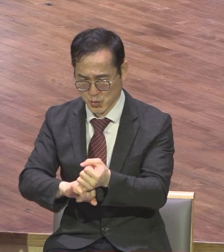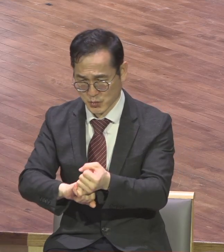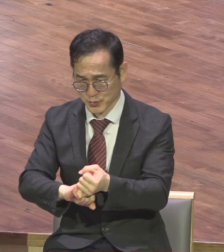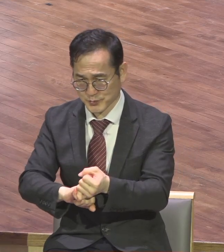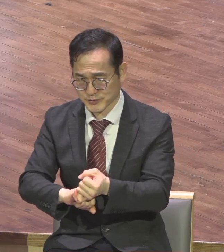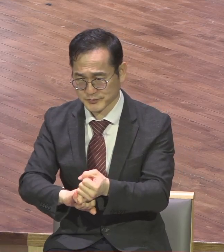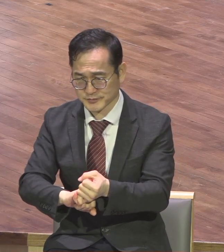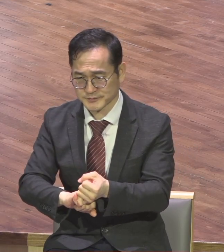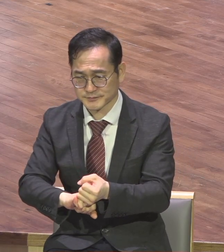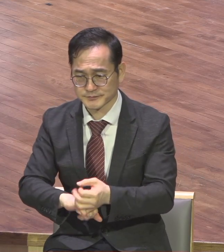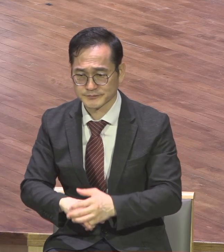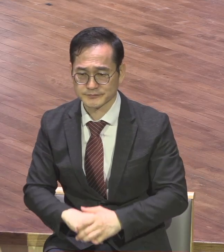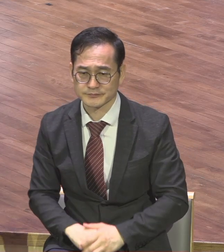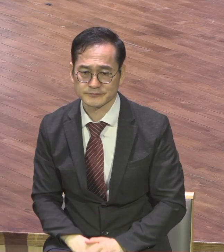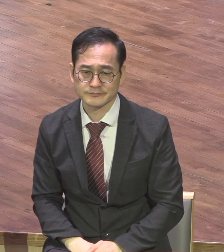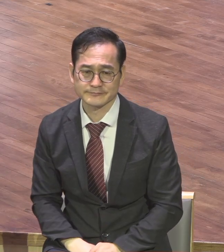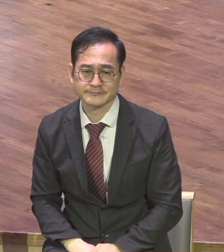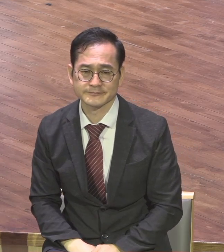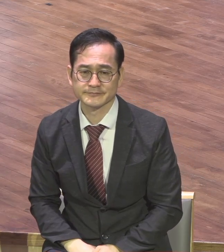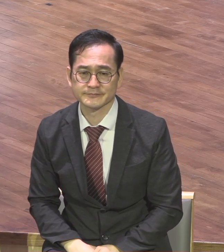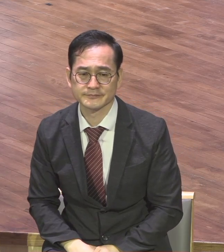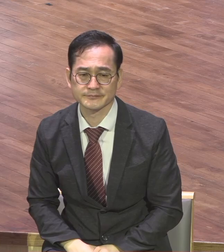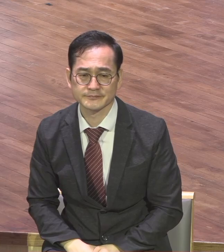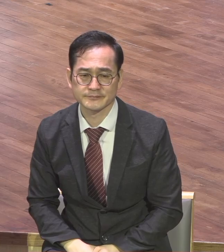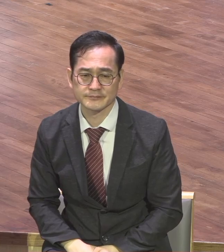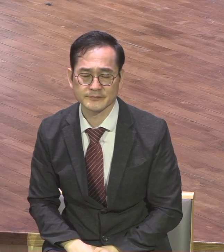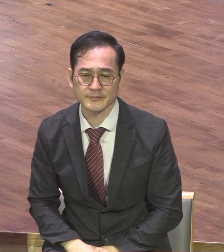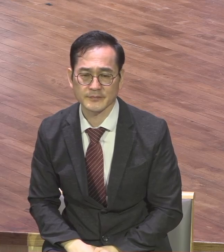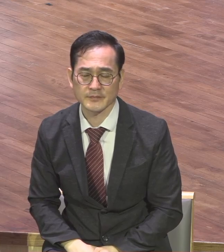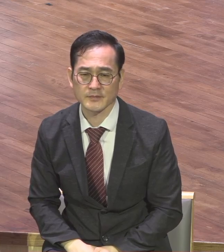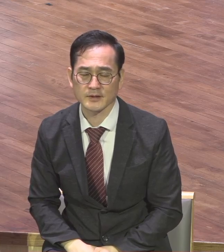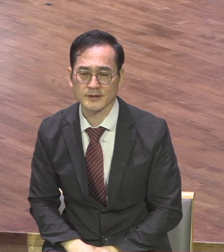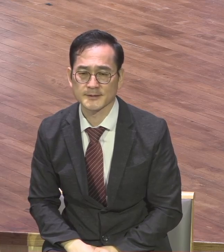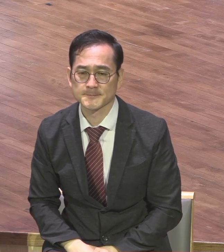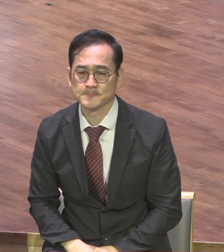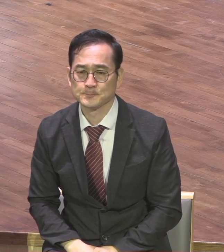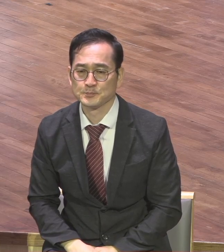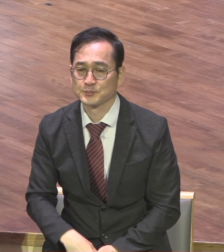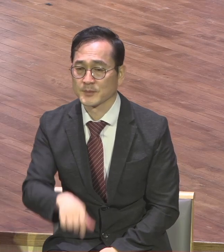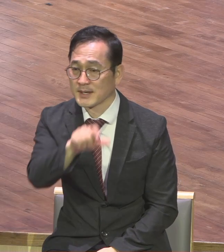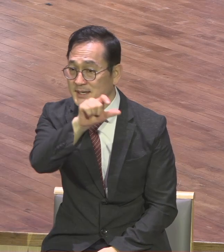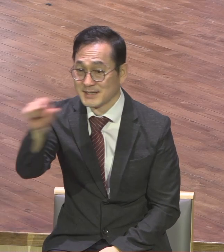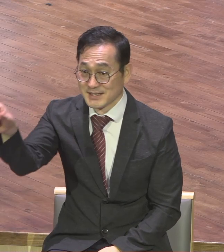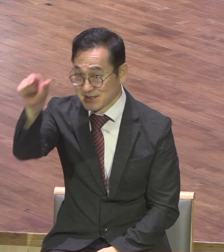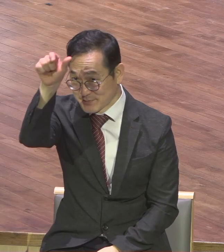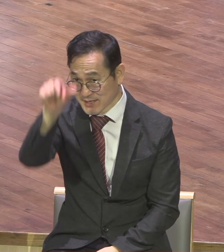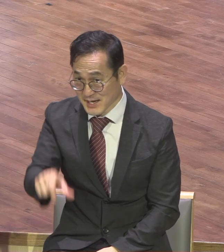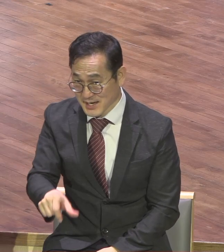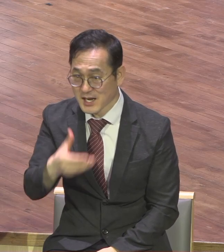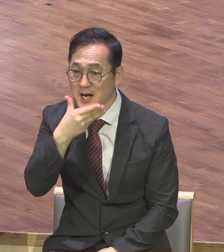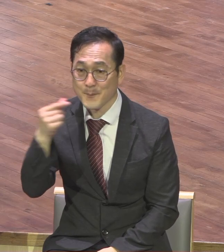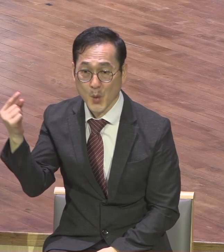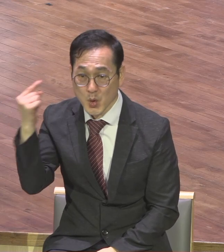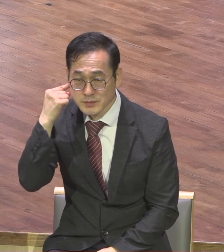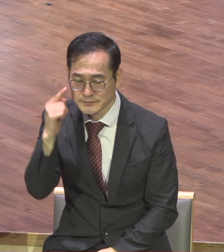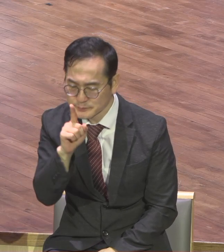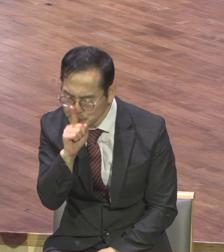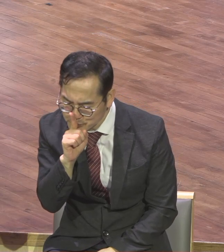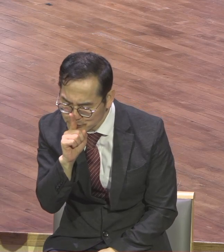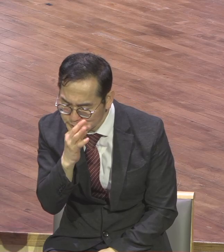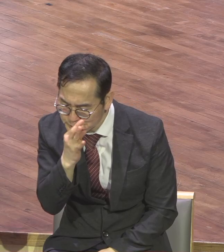영계 모든 성도들, 이번 한 주간 삶의 현장에서 십자가의 복음을 침묵하지